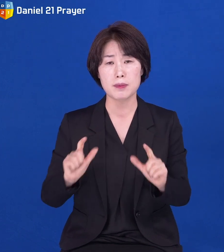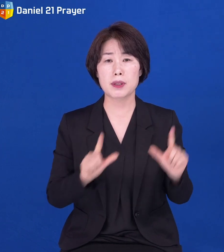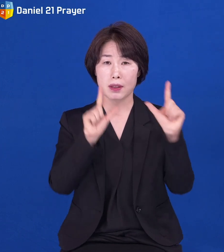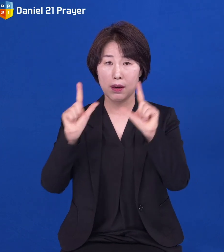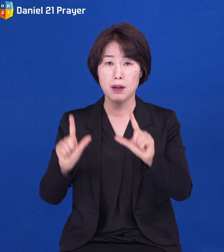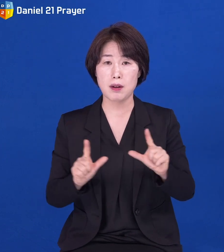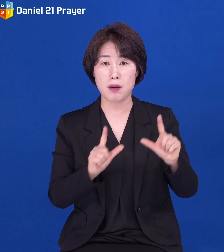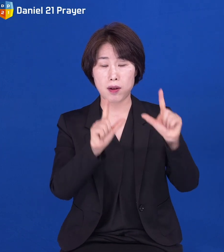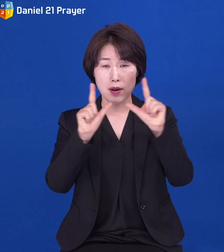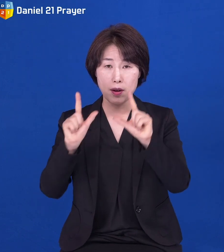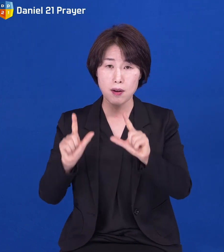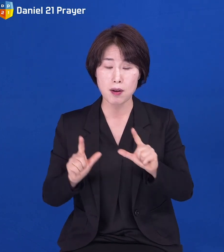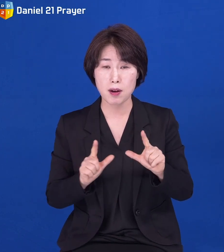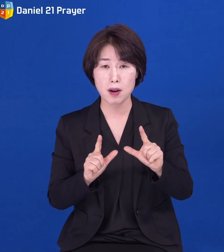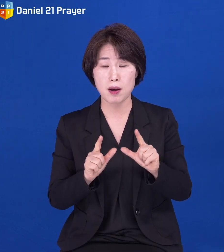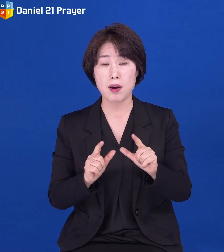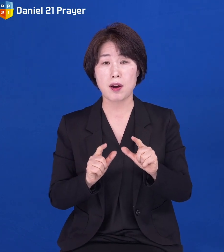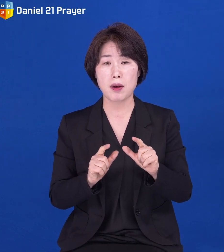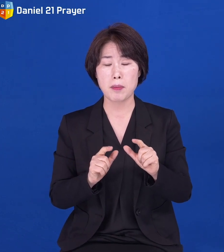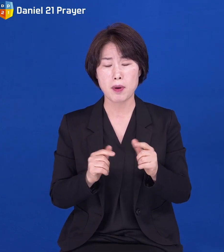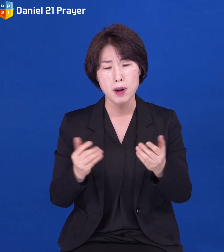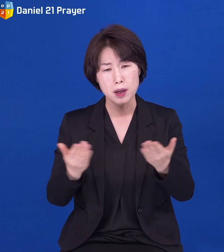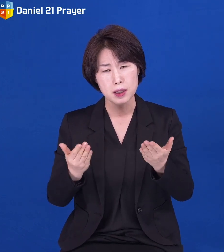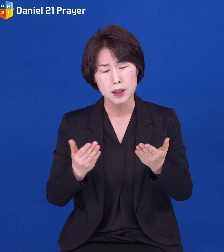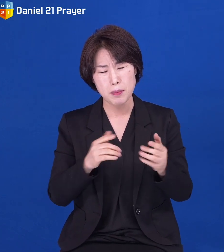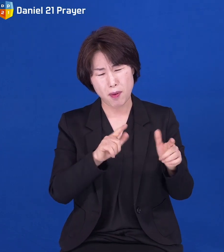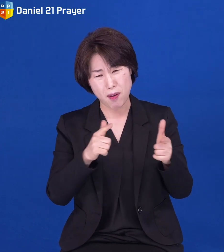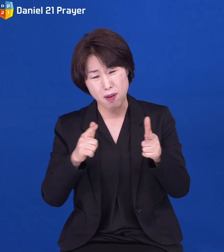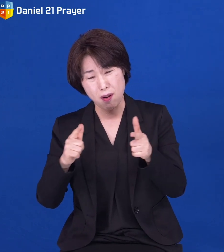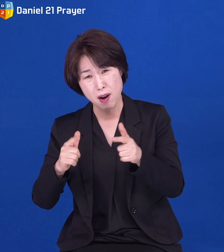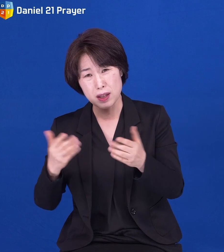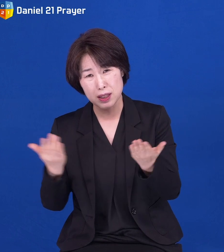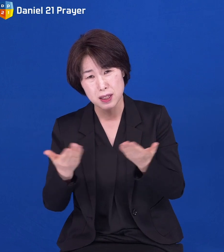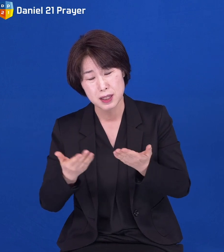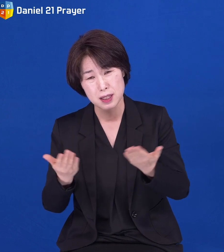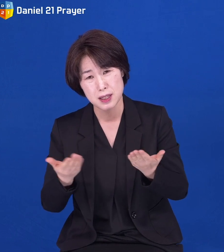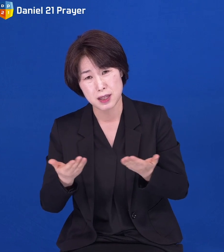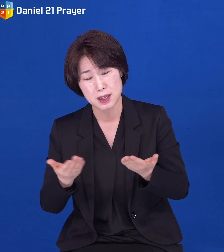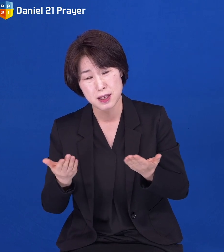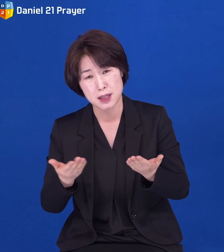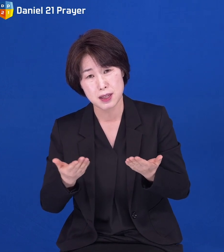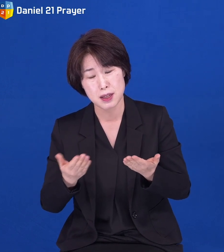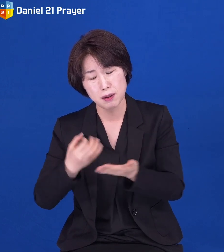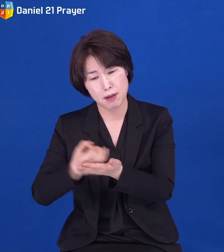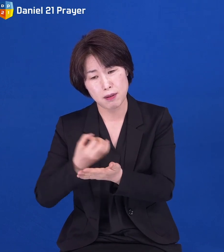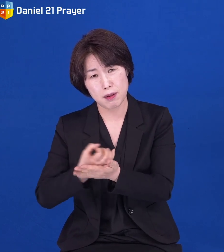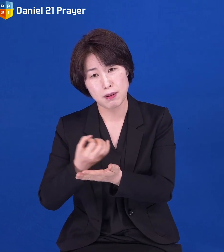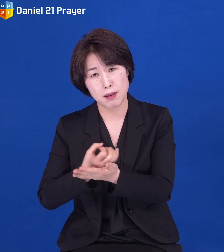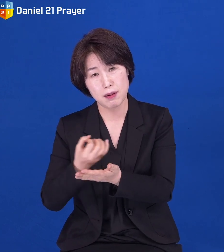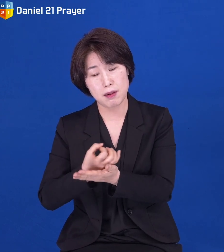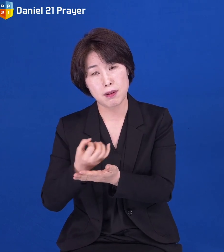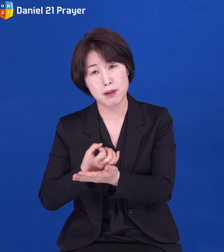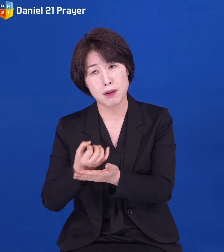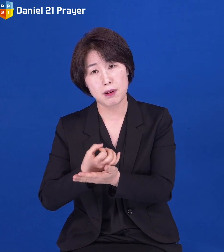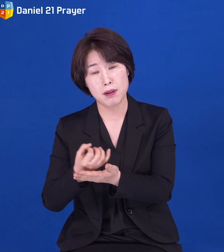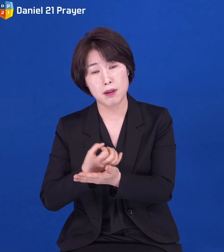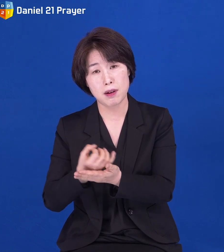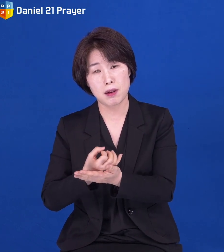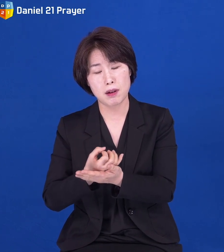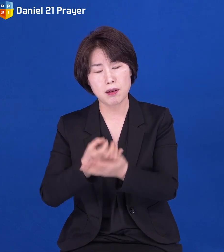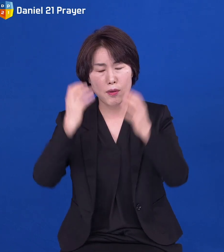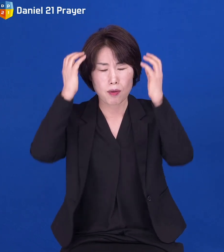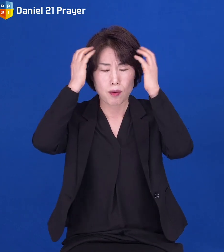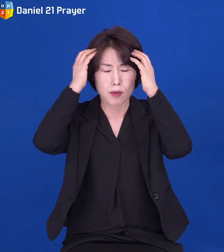계속 나시고 막 도배하시고 안 한 게 없어요. 노가다판에서도 일하셨던 적이 있었고, 저희 어머니가 굉장히 고생을 많이